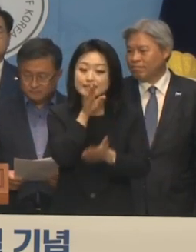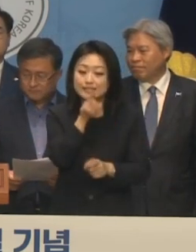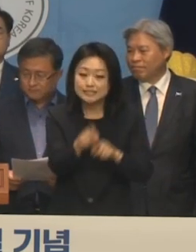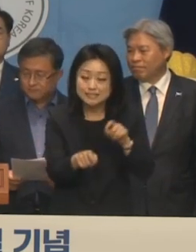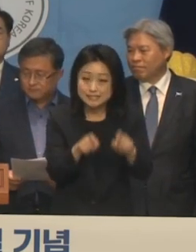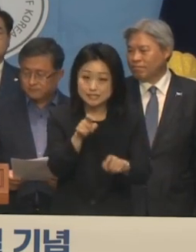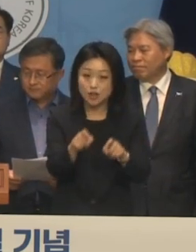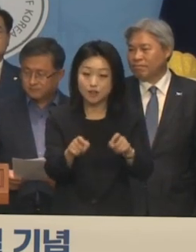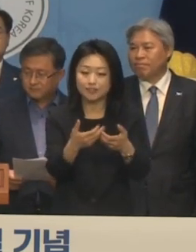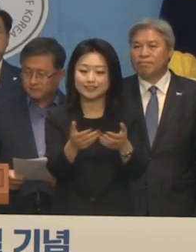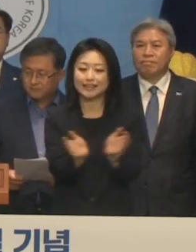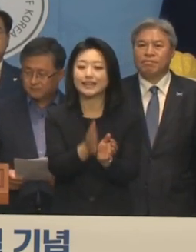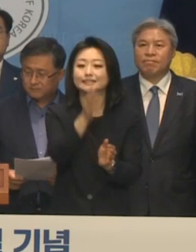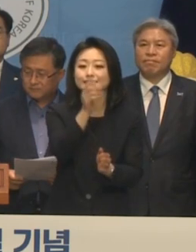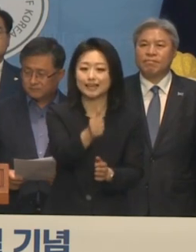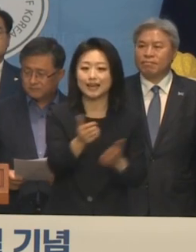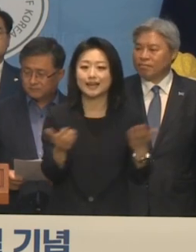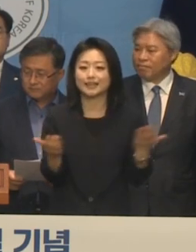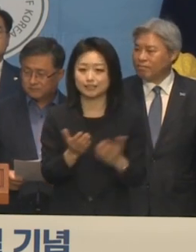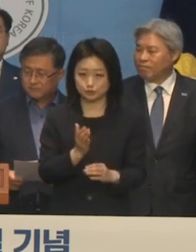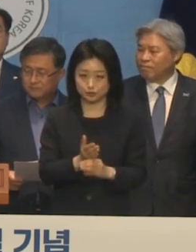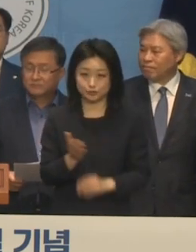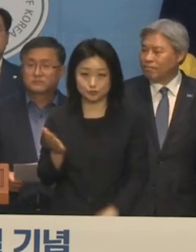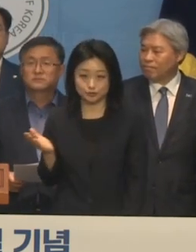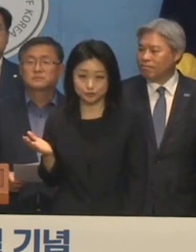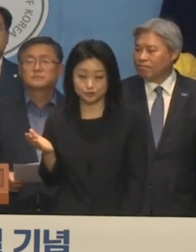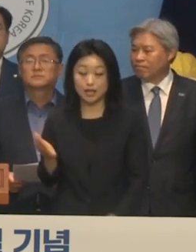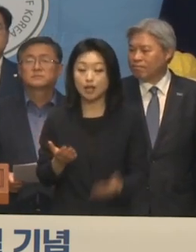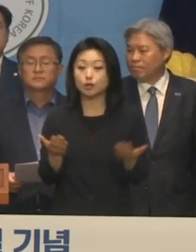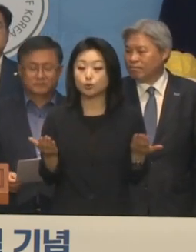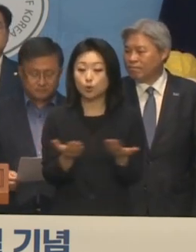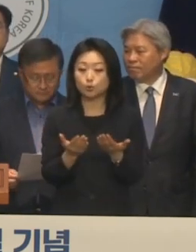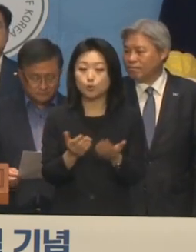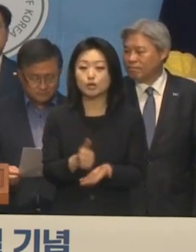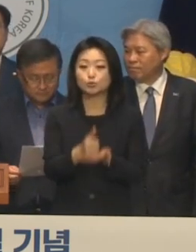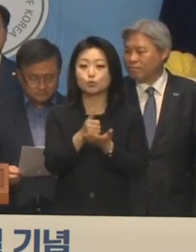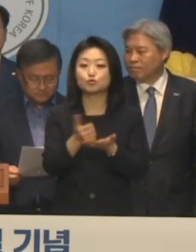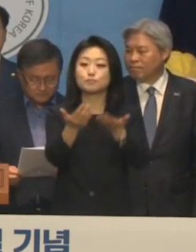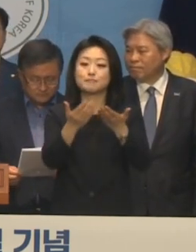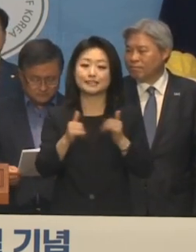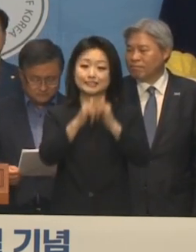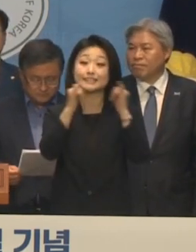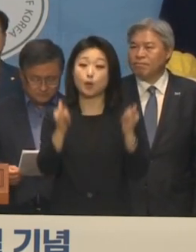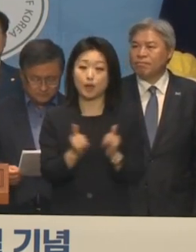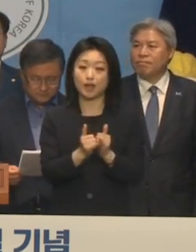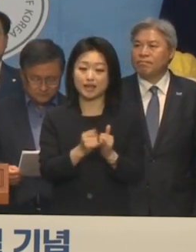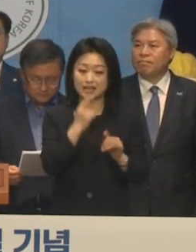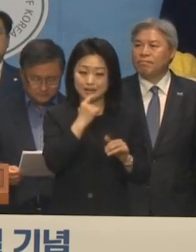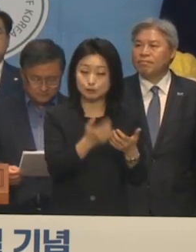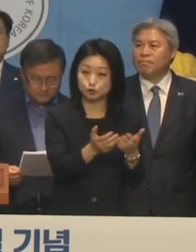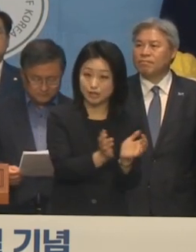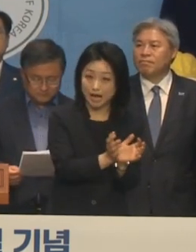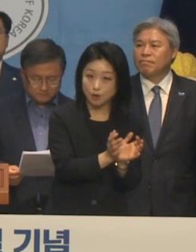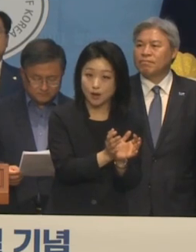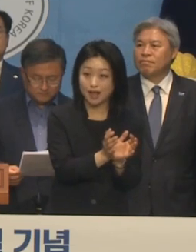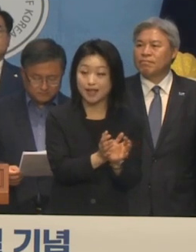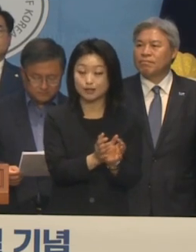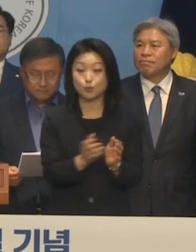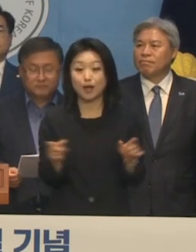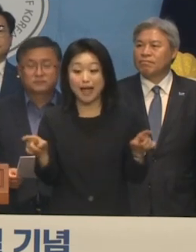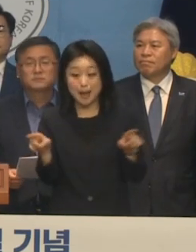실천단 단장이기도 합니다. 노동이 존중받는 사회, 저희 더불어민주당과 오늘